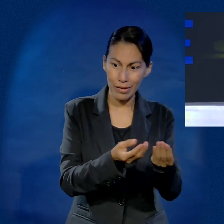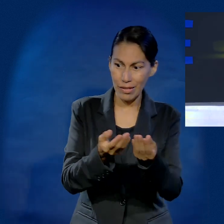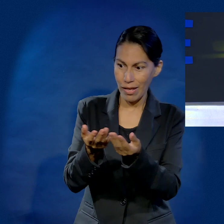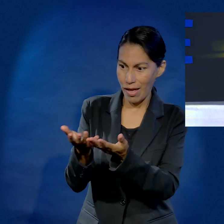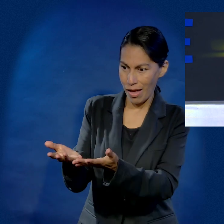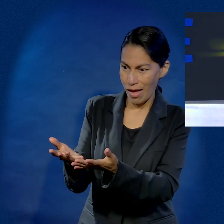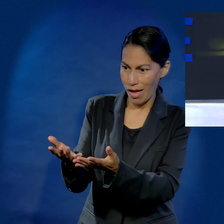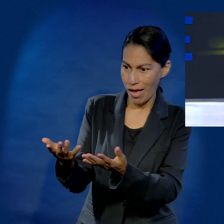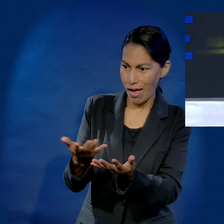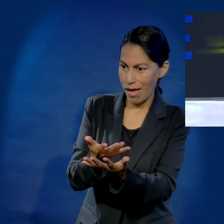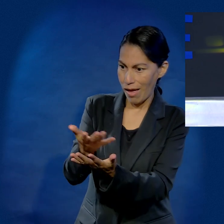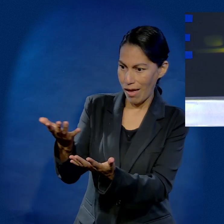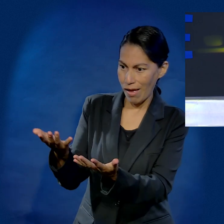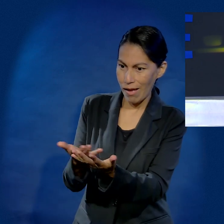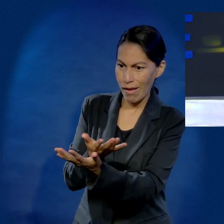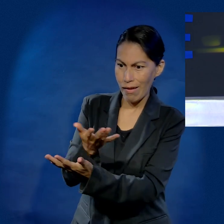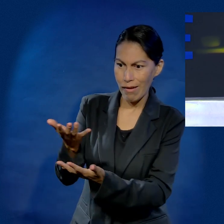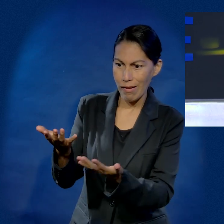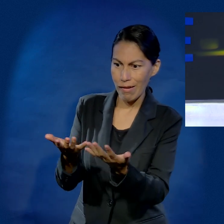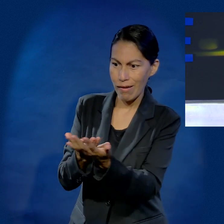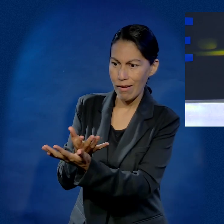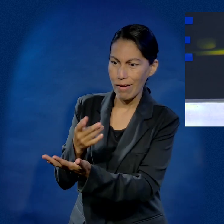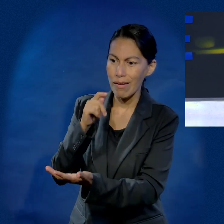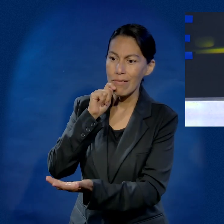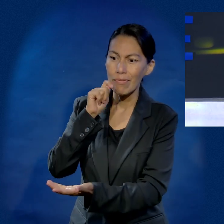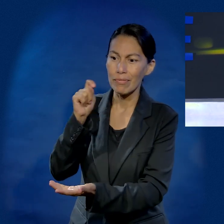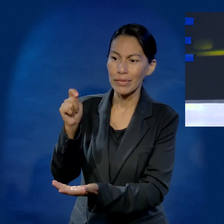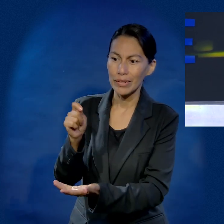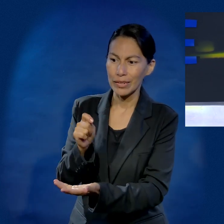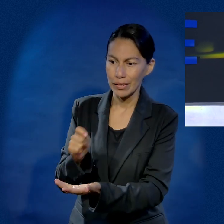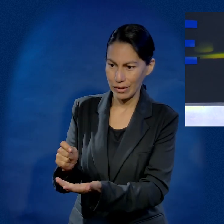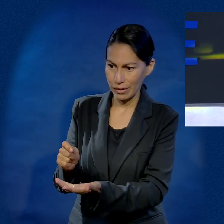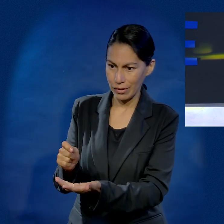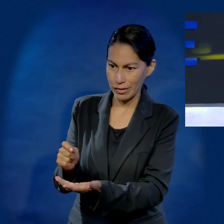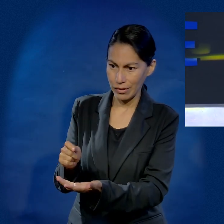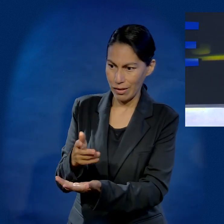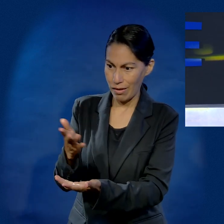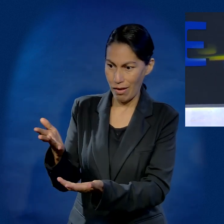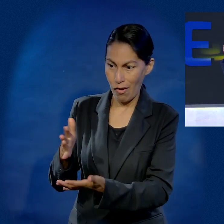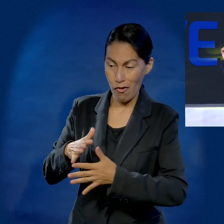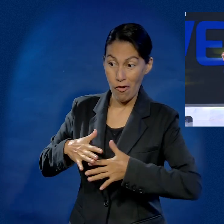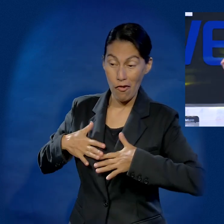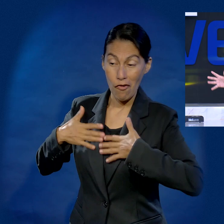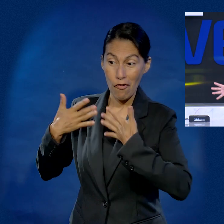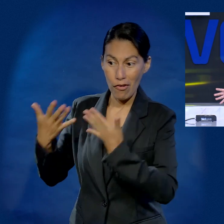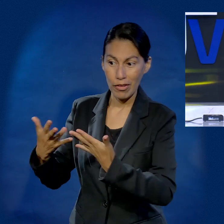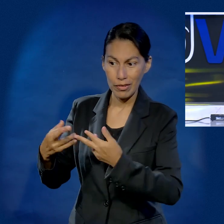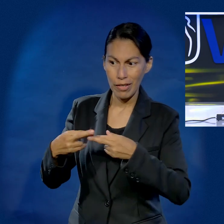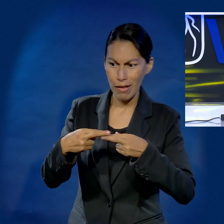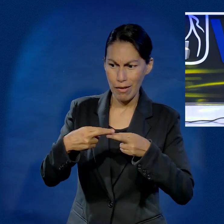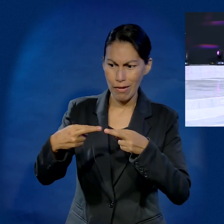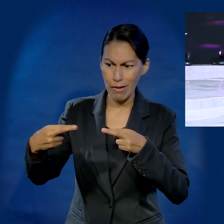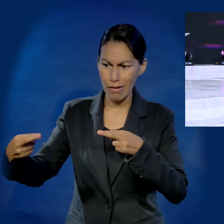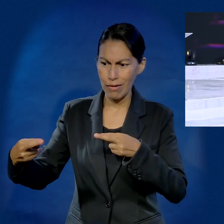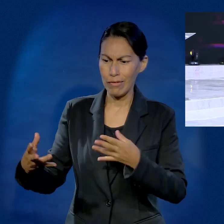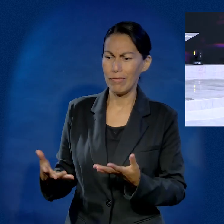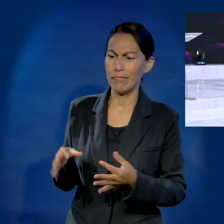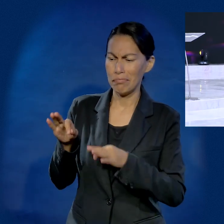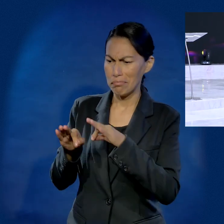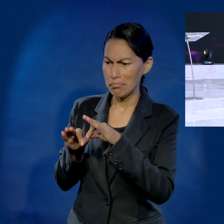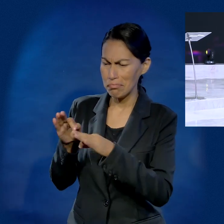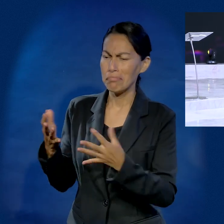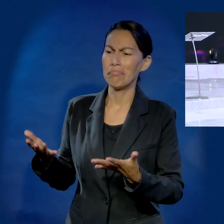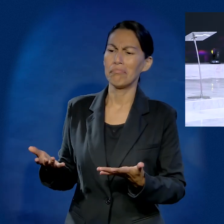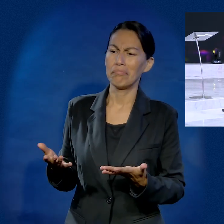Ellas van a amistar con los soldados israelitas, van a mezclarse entre el pueblo, van a ganar confianza, van a hacer relaciones, van